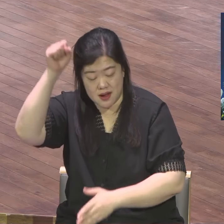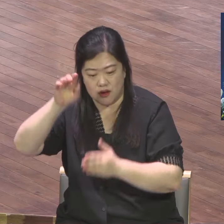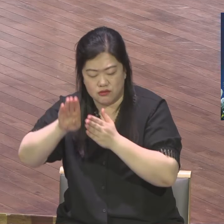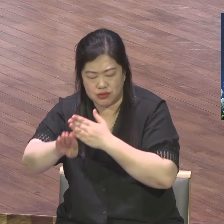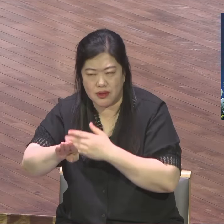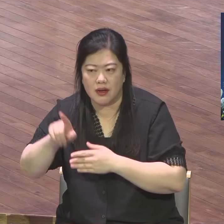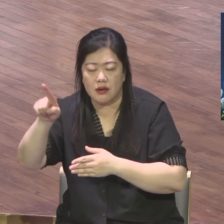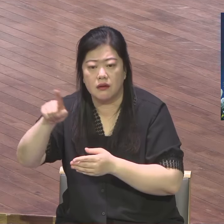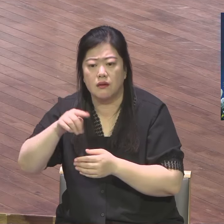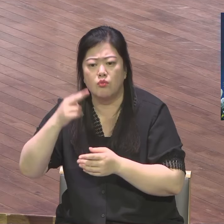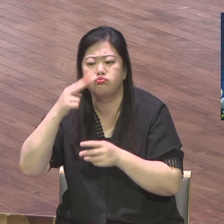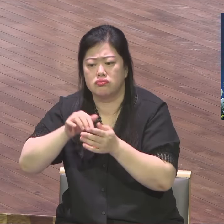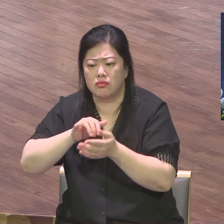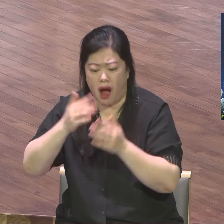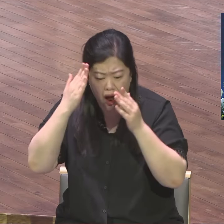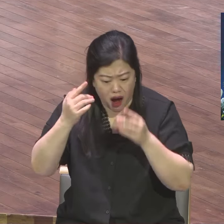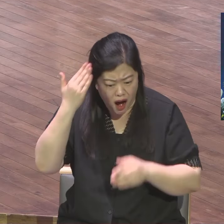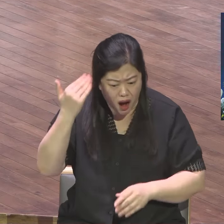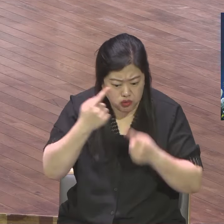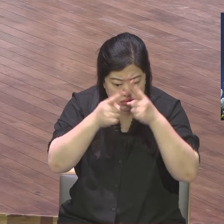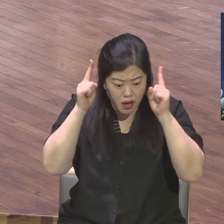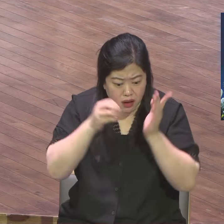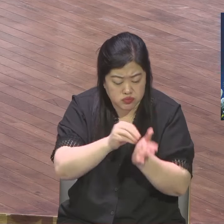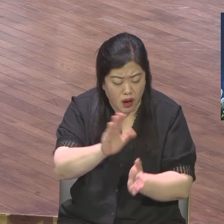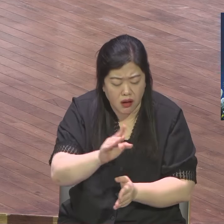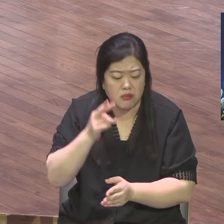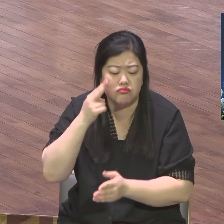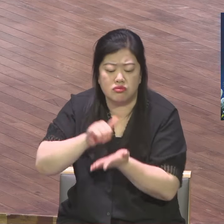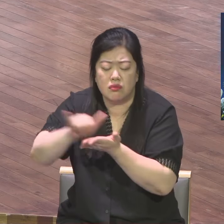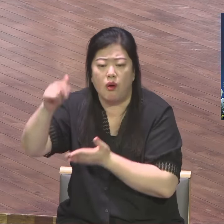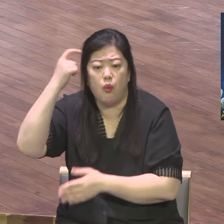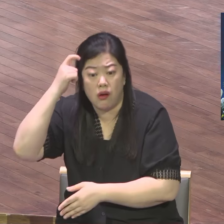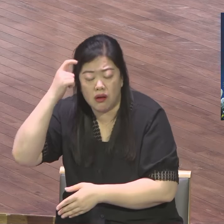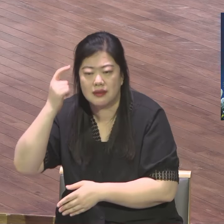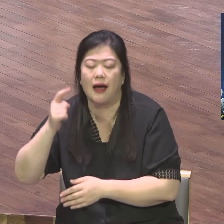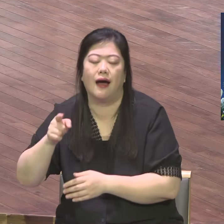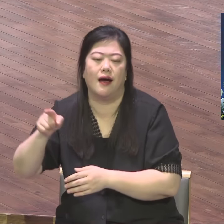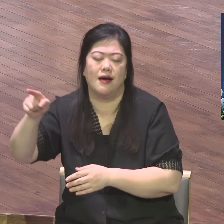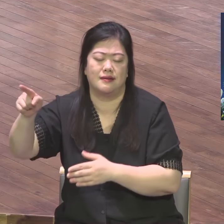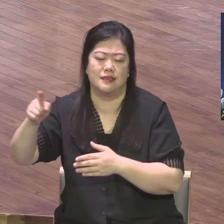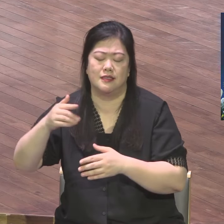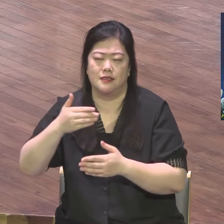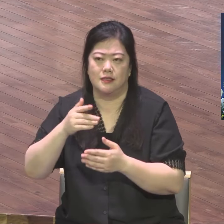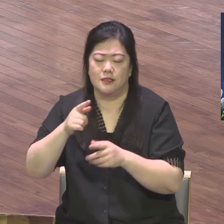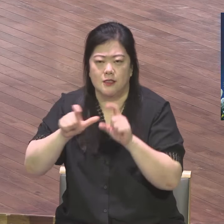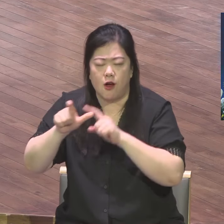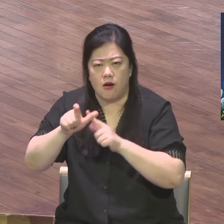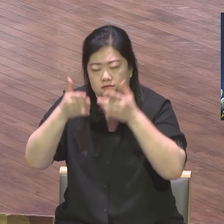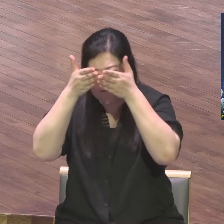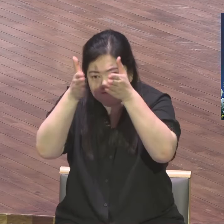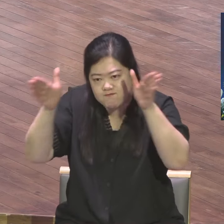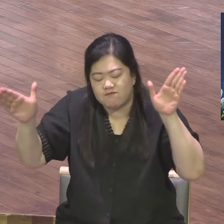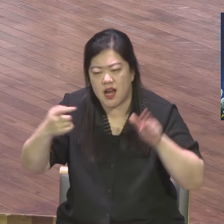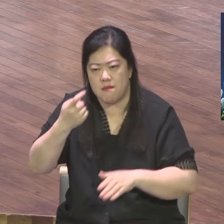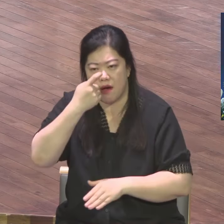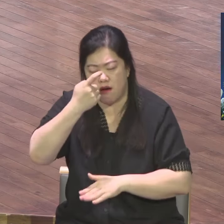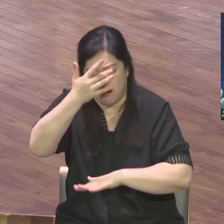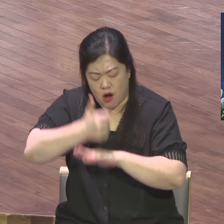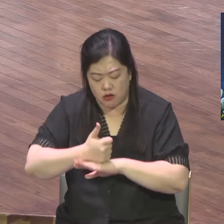렘넌트 주일날 제가 언약 교육의 중에서 말씀드렸는데 요즘 시대 흐름이요 시대 흐름 알아야 돼요. 심상치 않아요